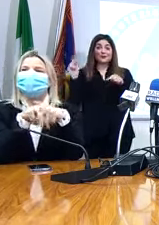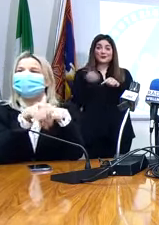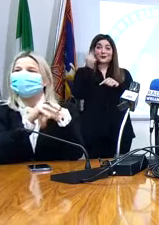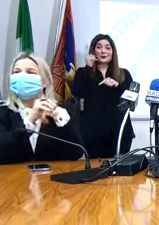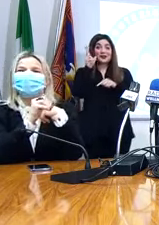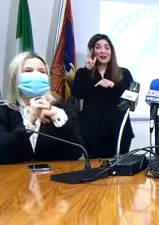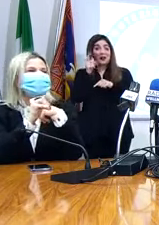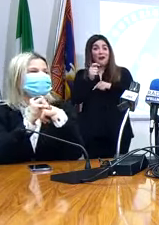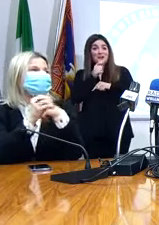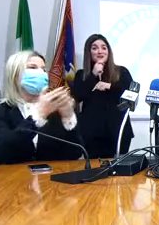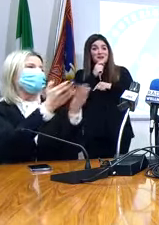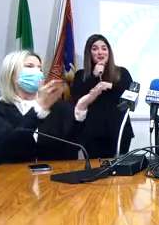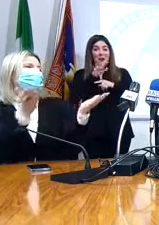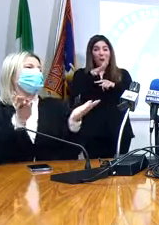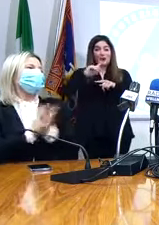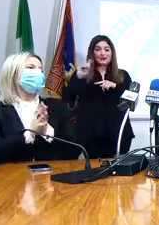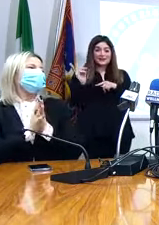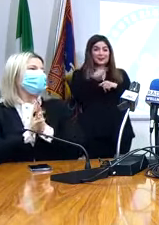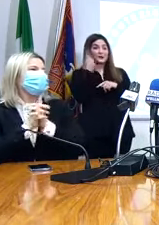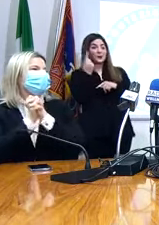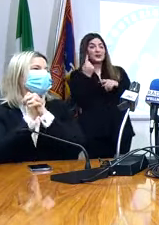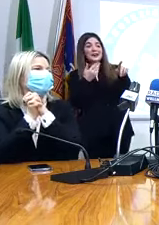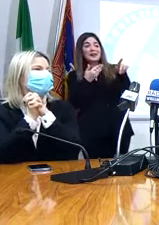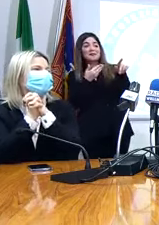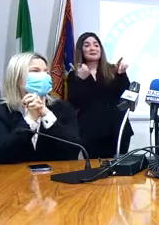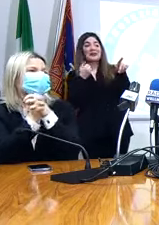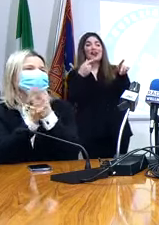Ah sì, tutte tranne Filippo.